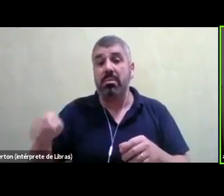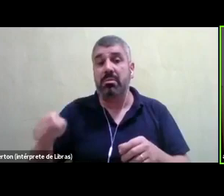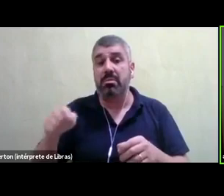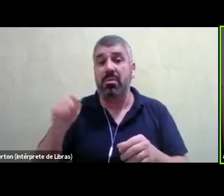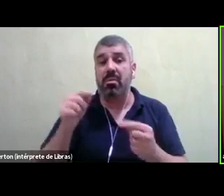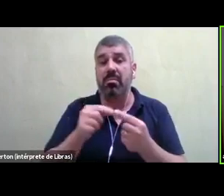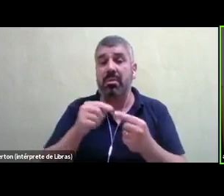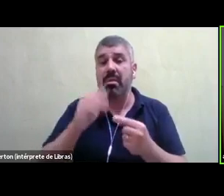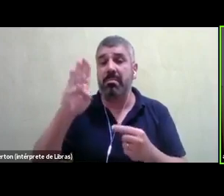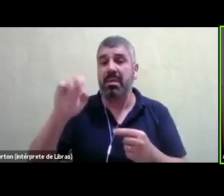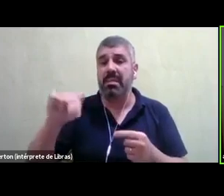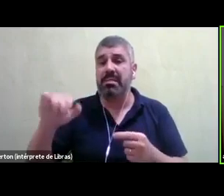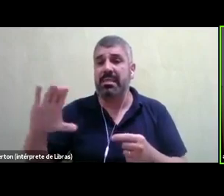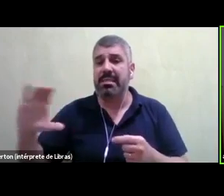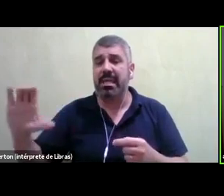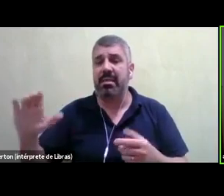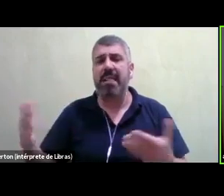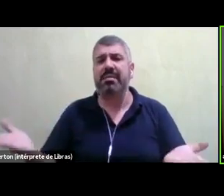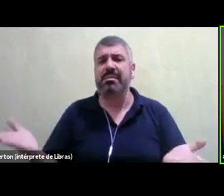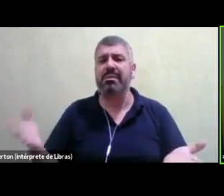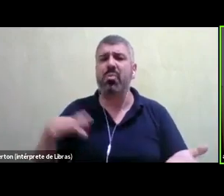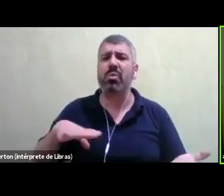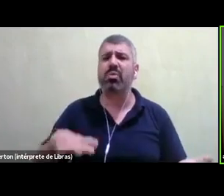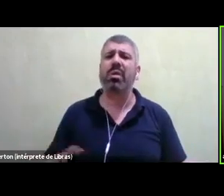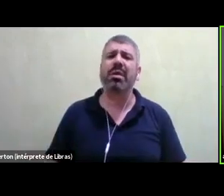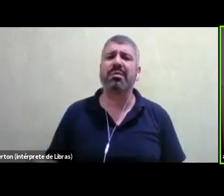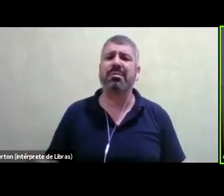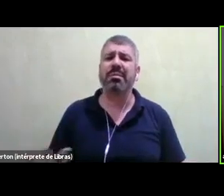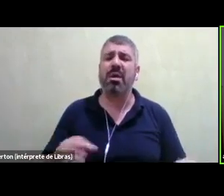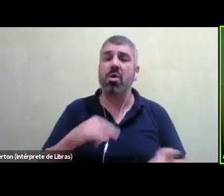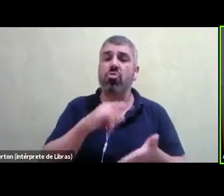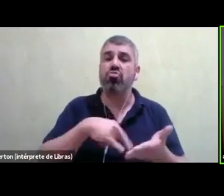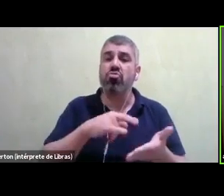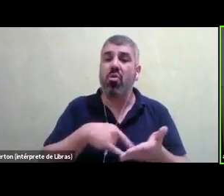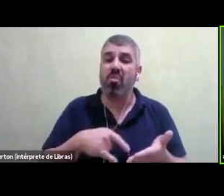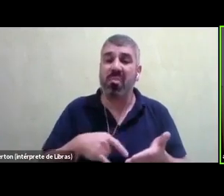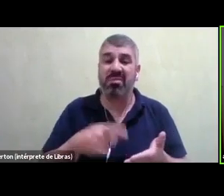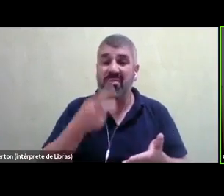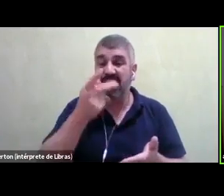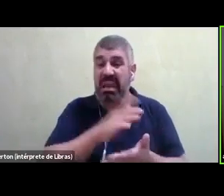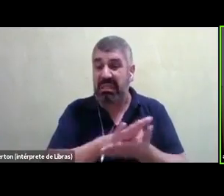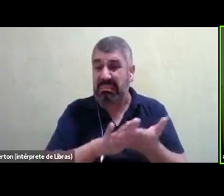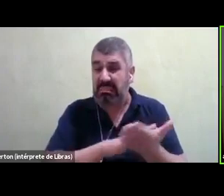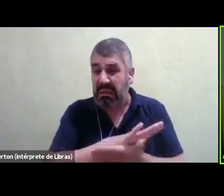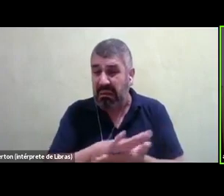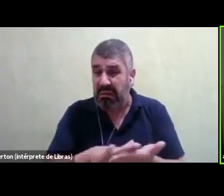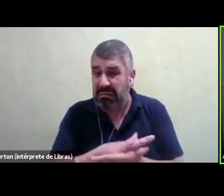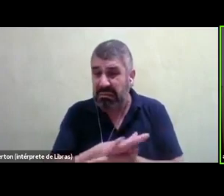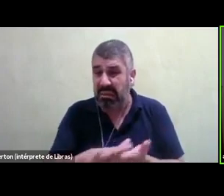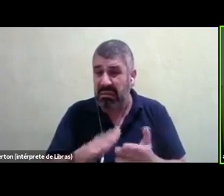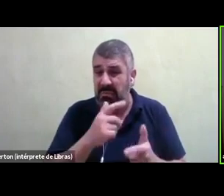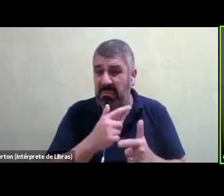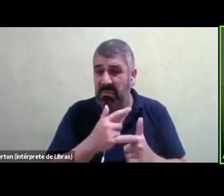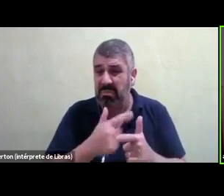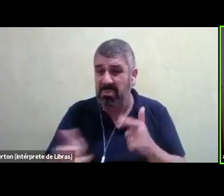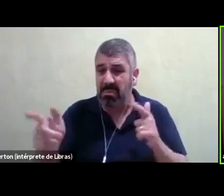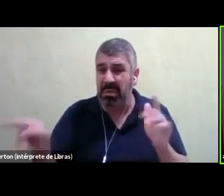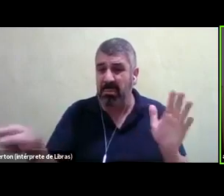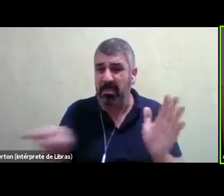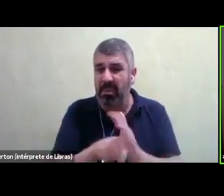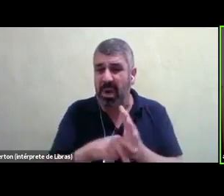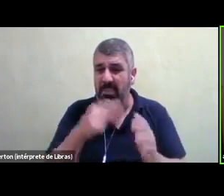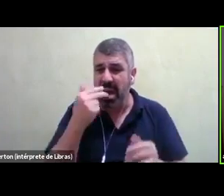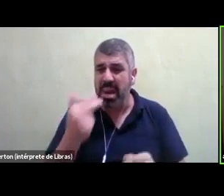o português? Como é que a gente faz um documento que a gente não menciona a nossa língua